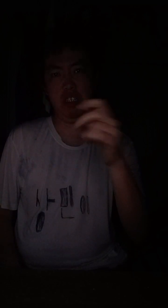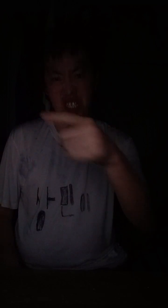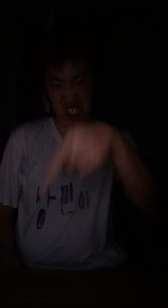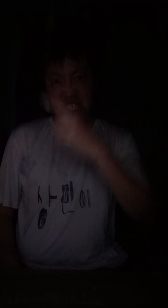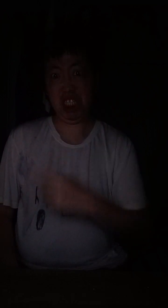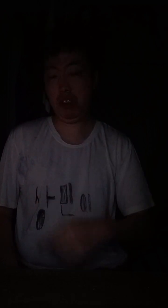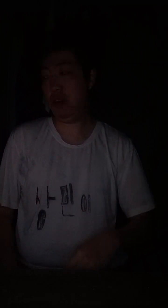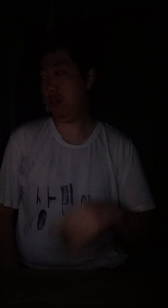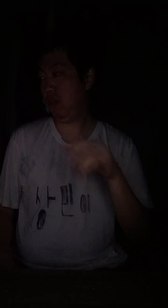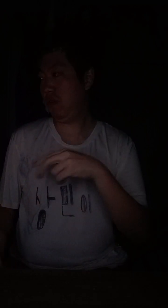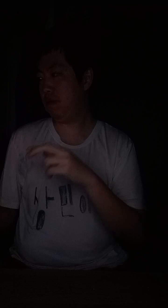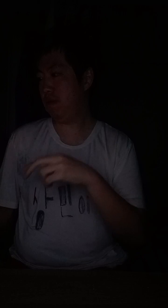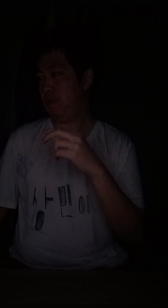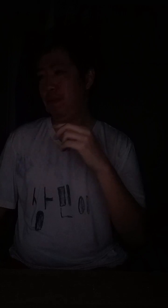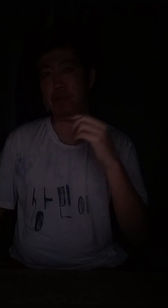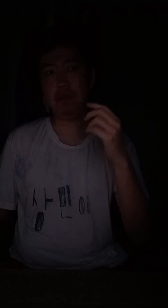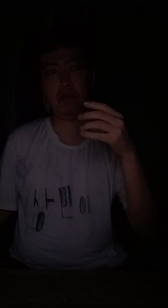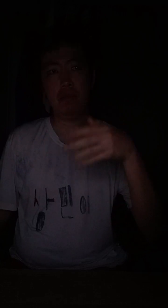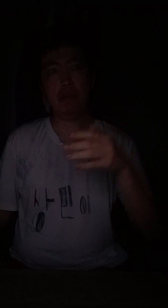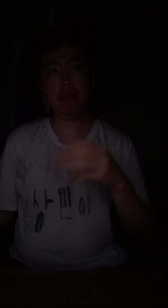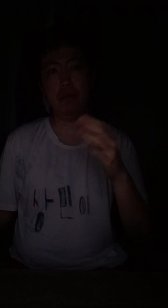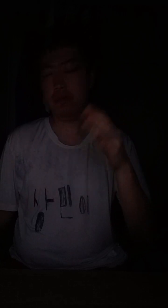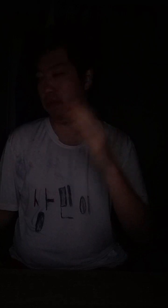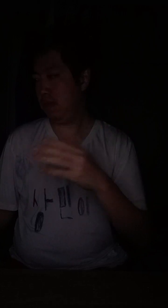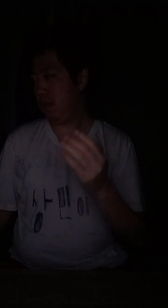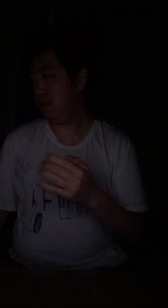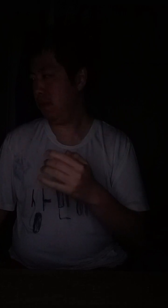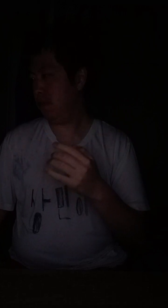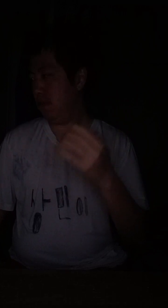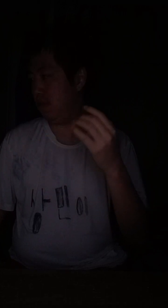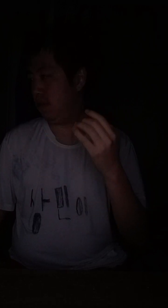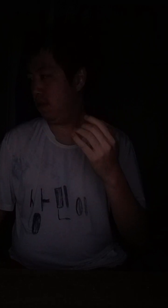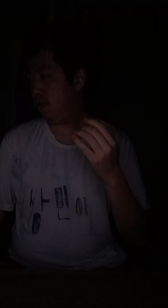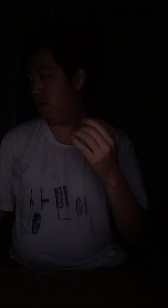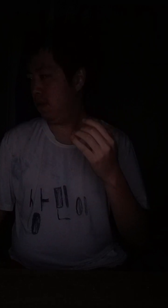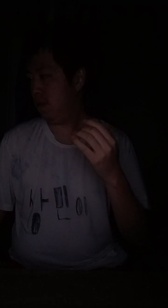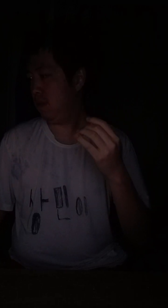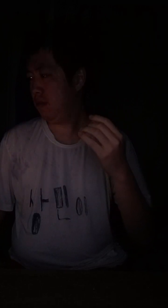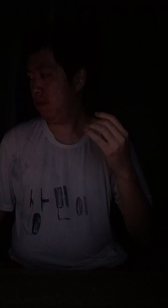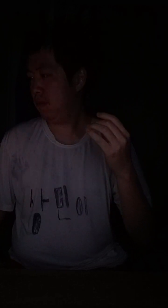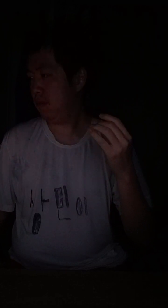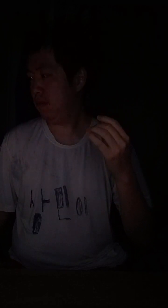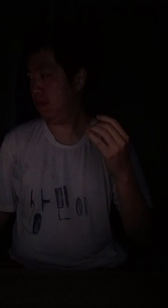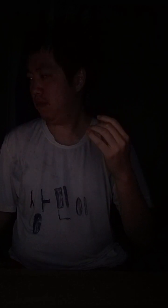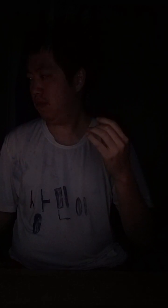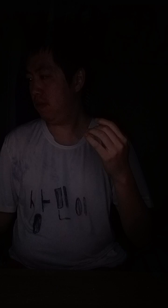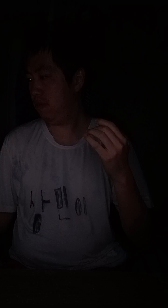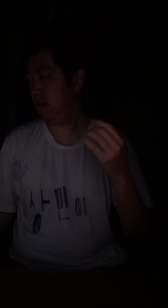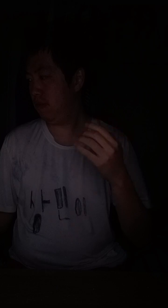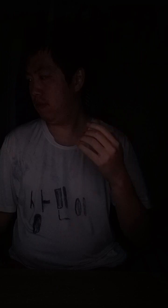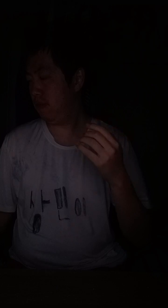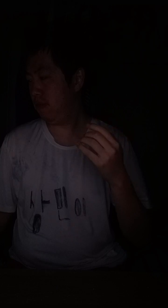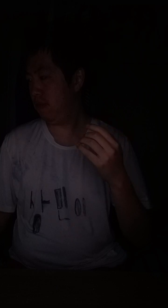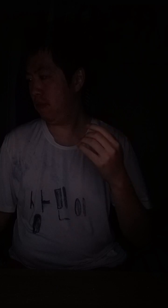두 사람은 결국 각각 유감과 사과를 표시했고 국회 과방위는 김 직무대행을 국회 모욕죄로 고발하는